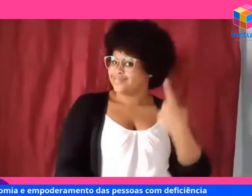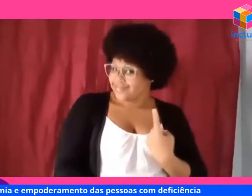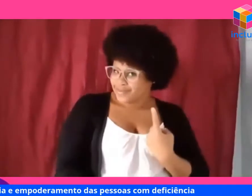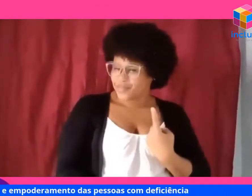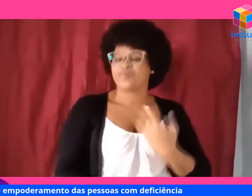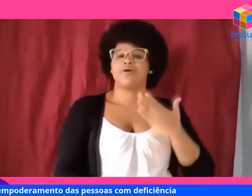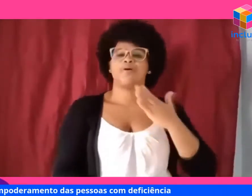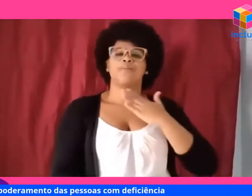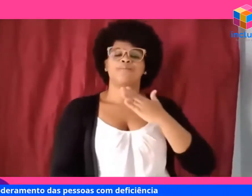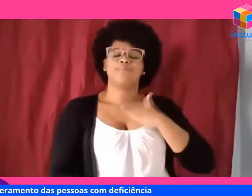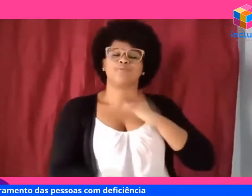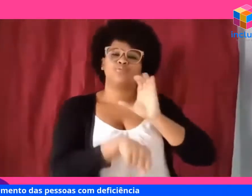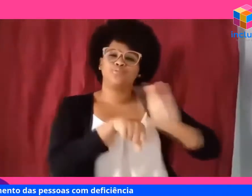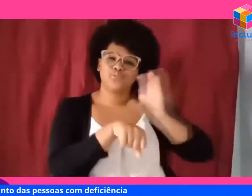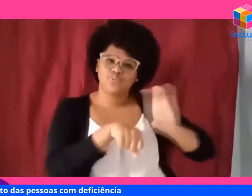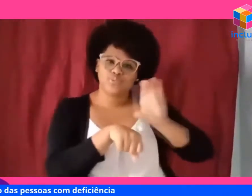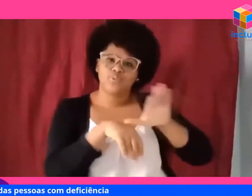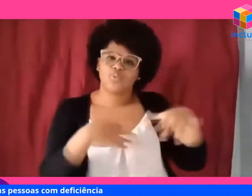Olá!